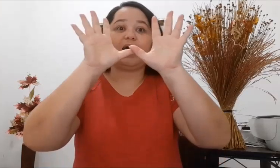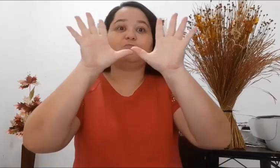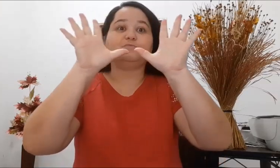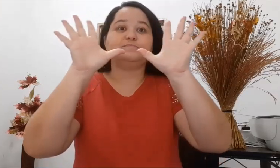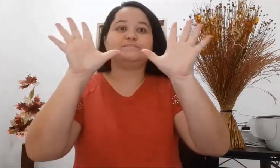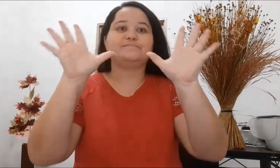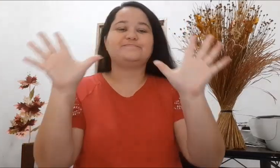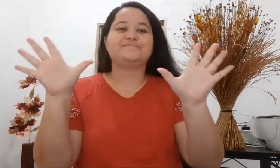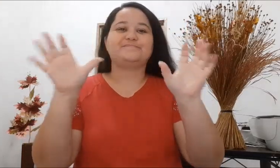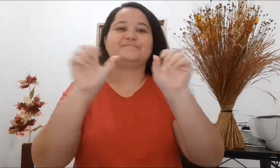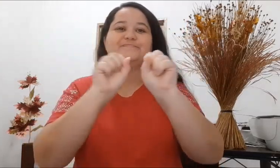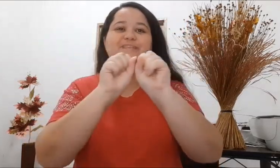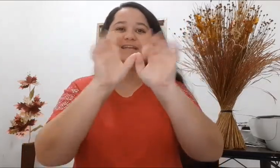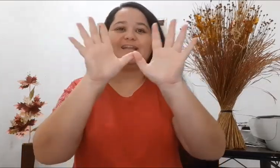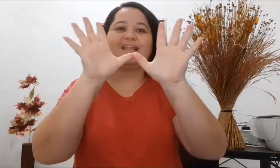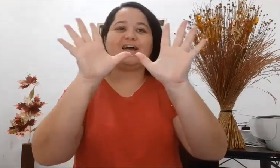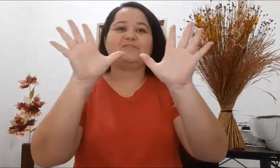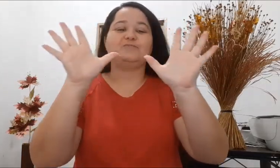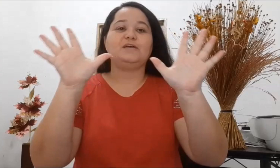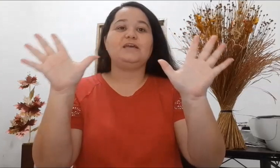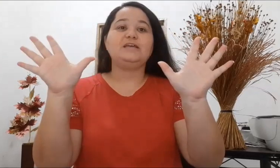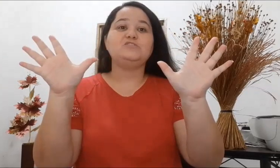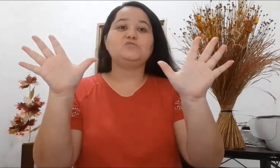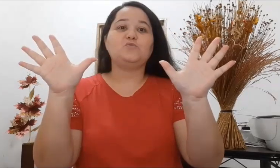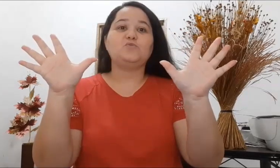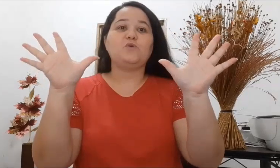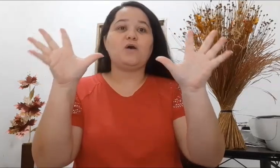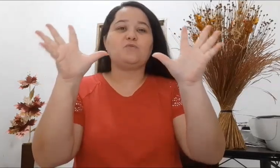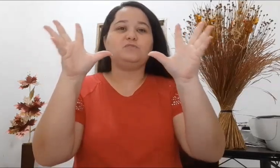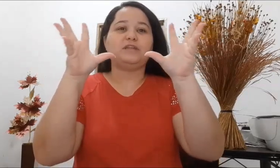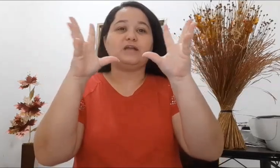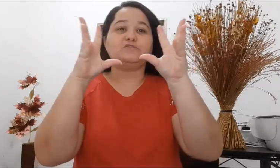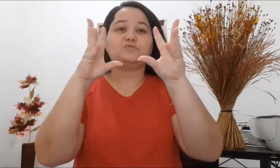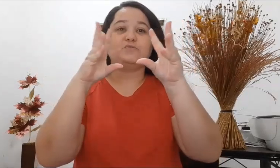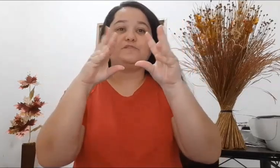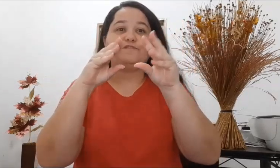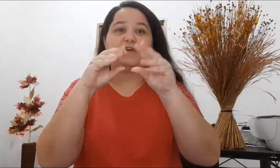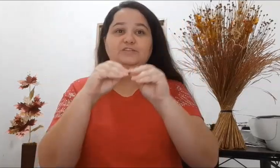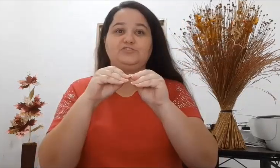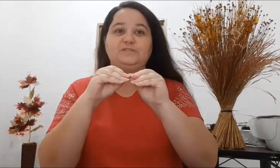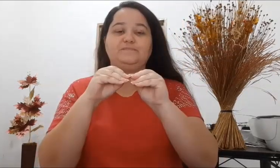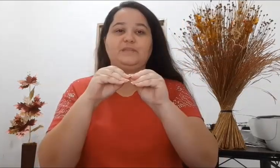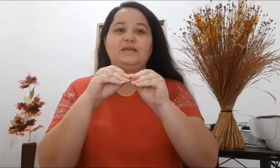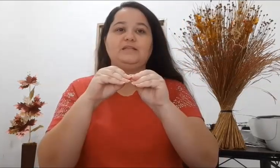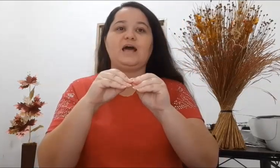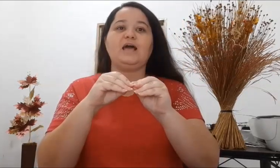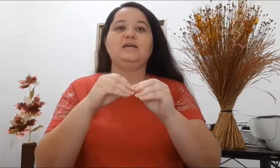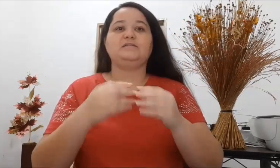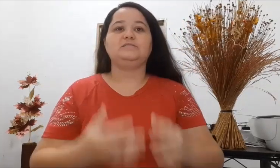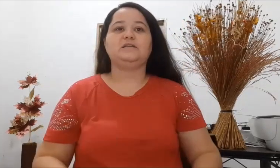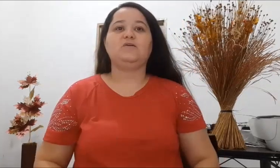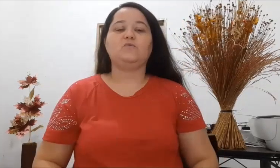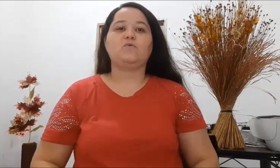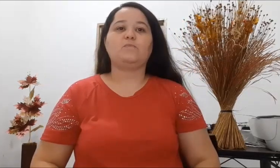claro, claro. E escuro, ao contrário, escuro fecha, tá? Então,